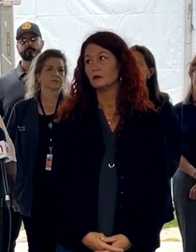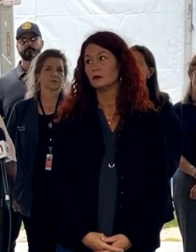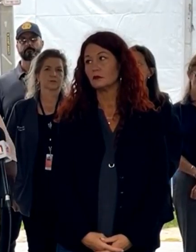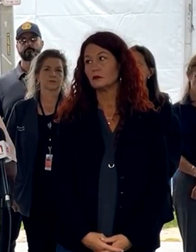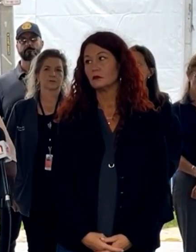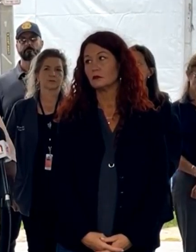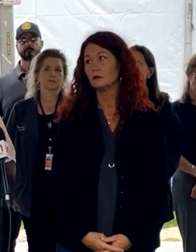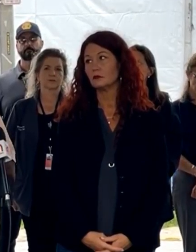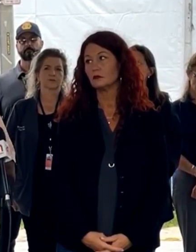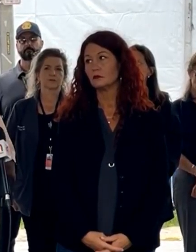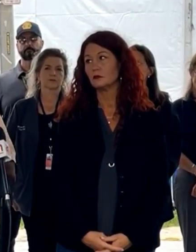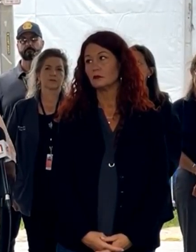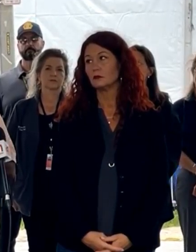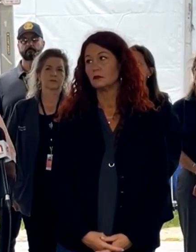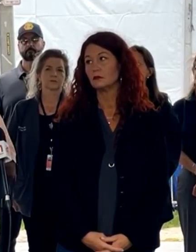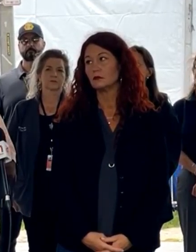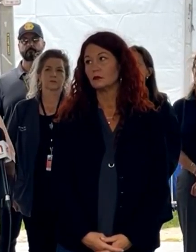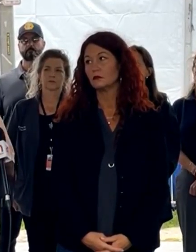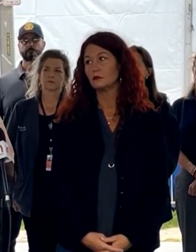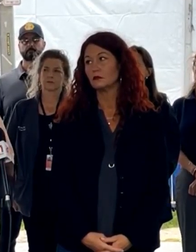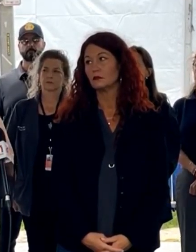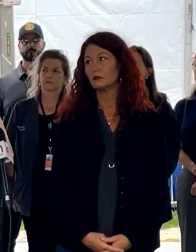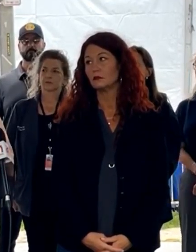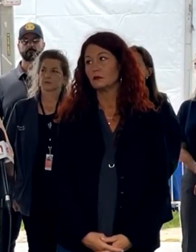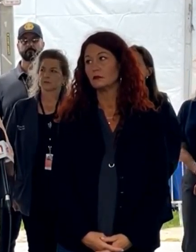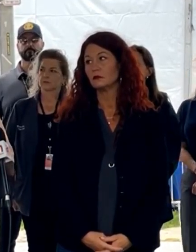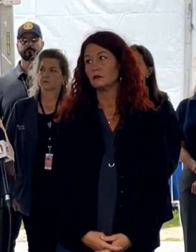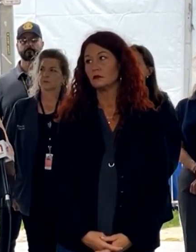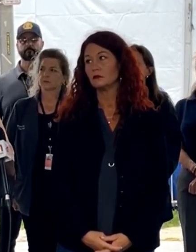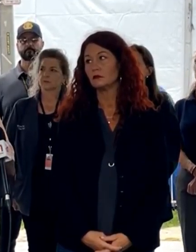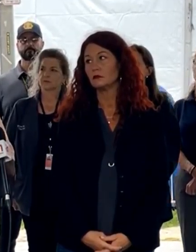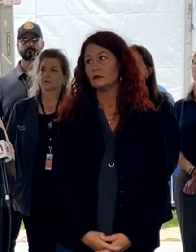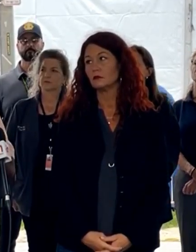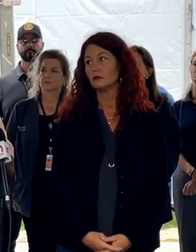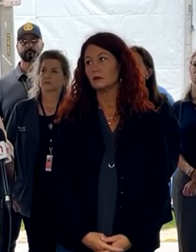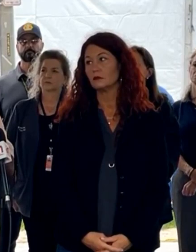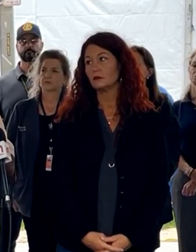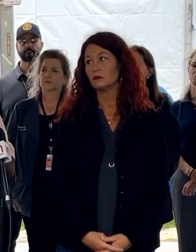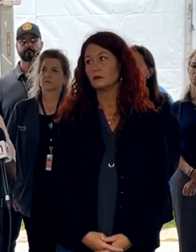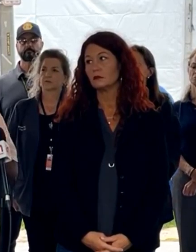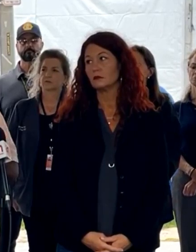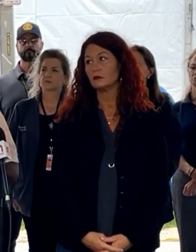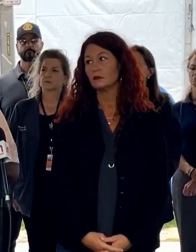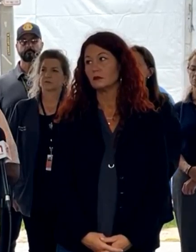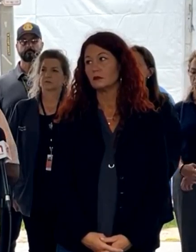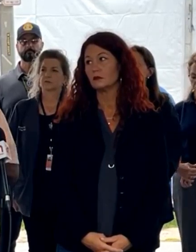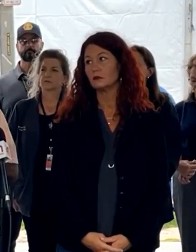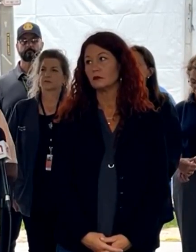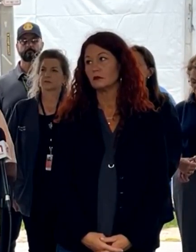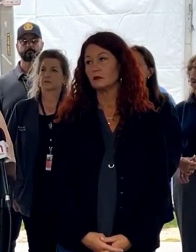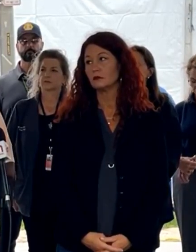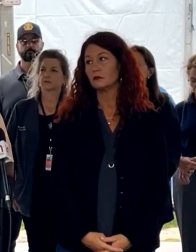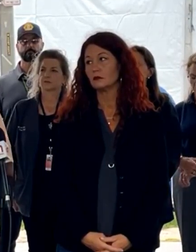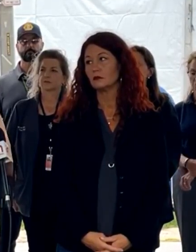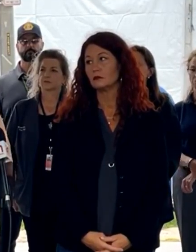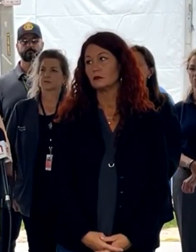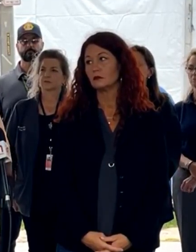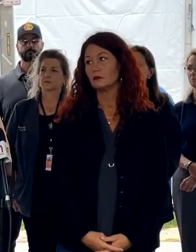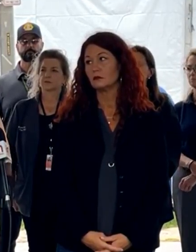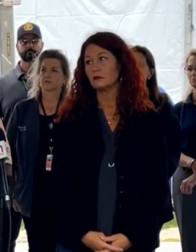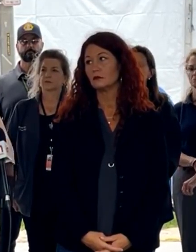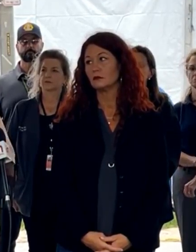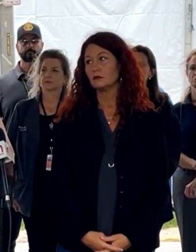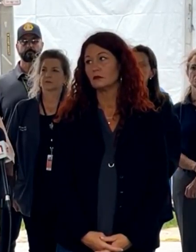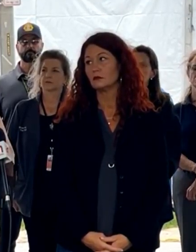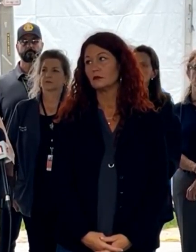L'investigation pendant qu'il a fait, il a réuni preuve avec tout ce qui est nécessaire pour être capable de jouer une responsabilité et